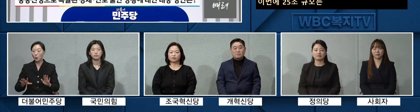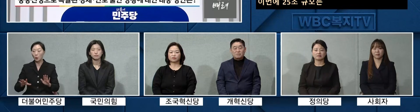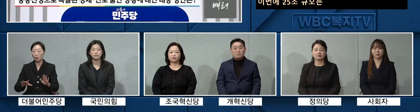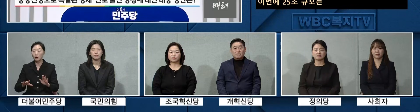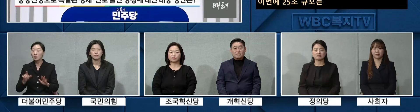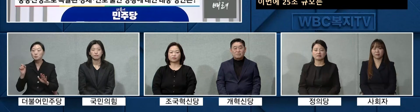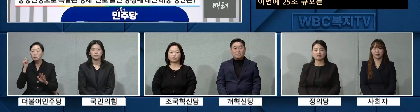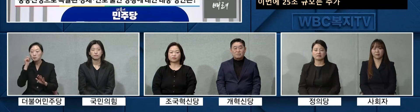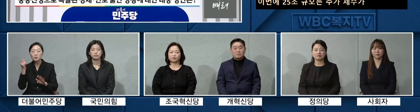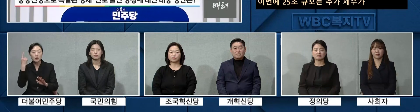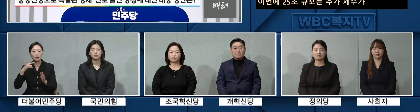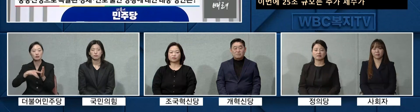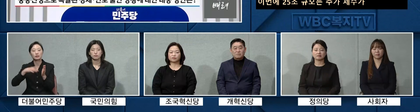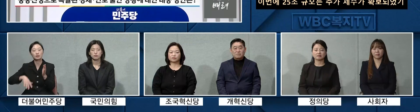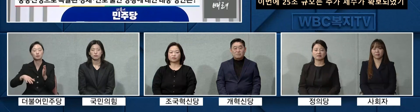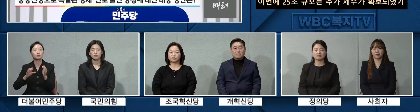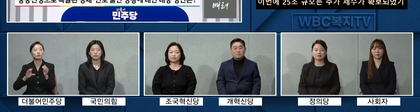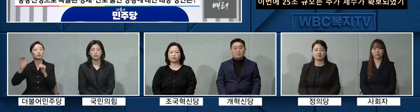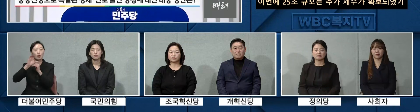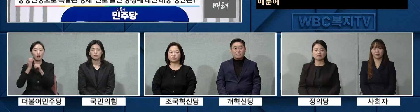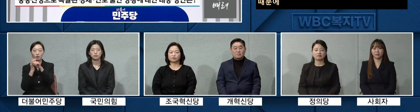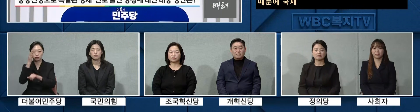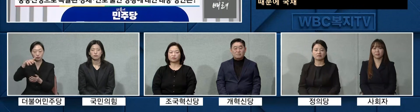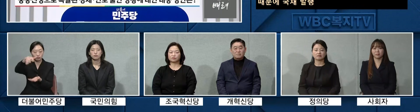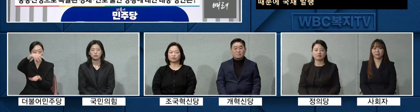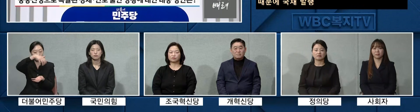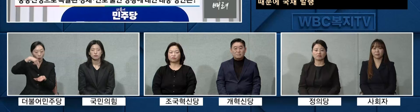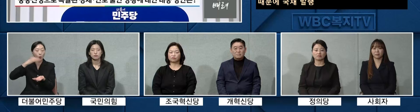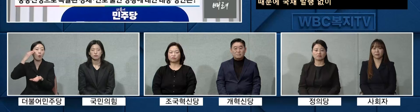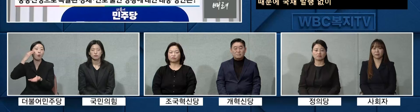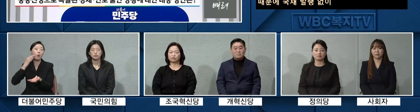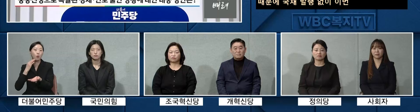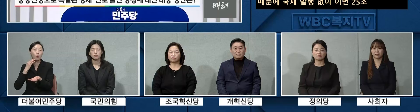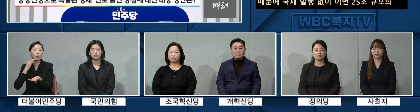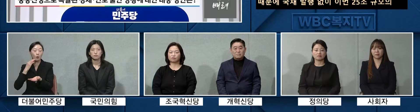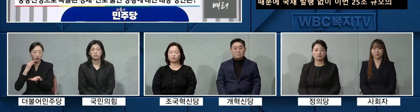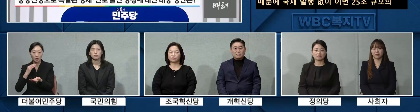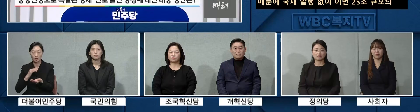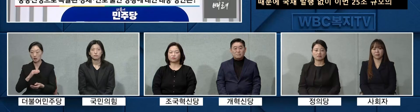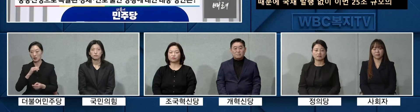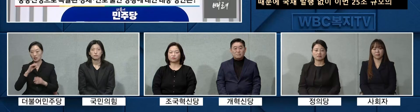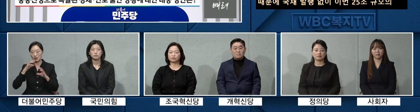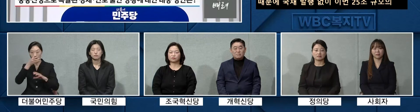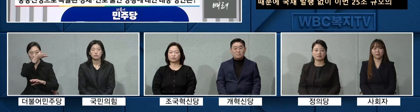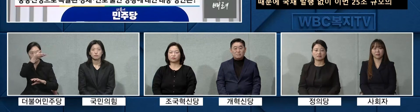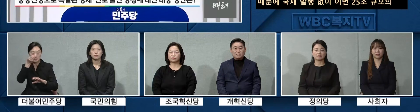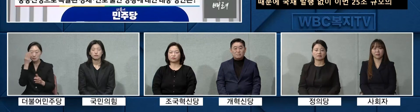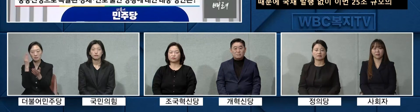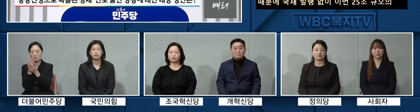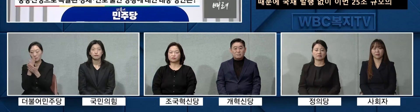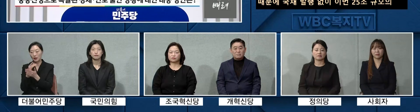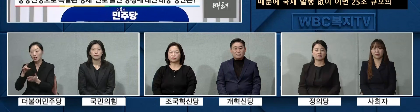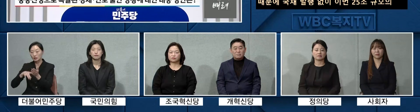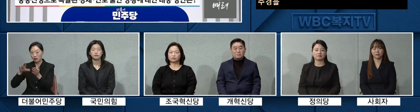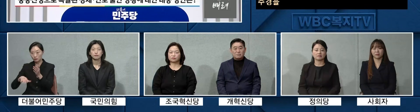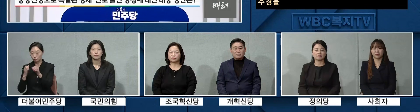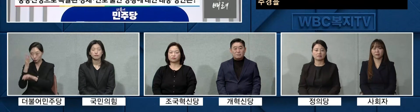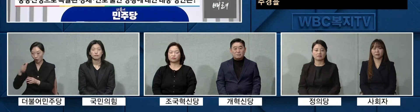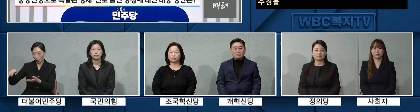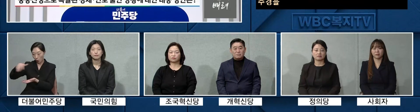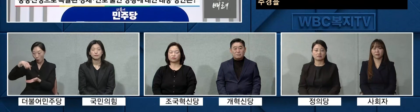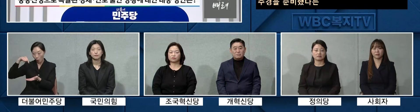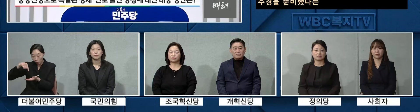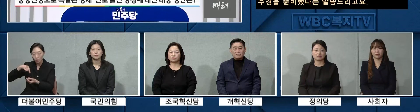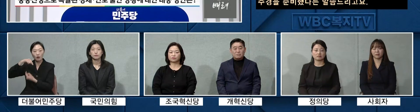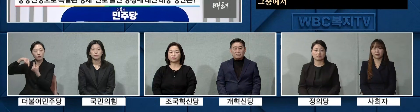국채 발행 없이 이번 25조 규모의 추경을 준비했다라는 말씀드리고요. 그중에서